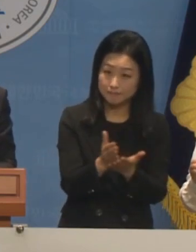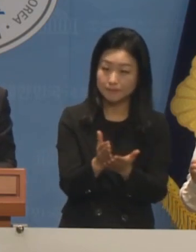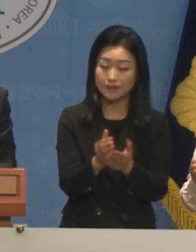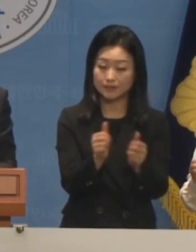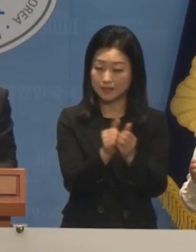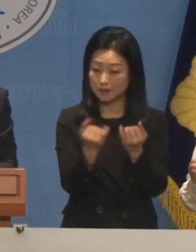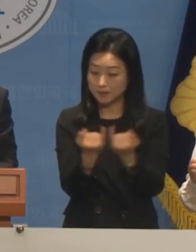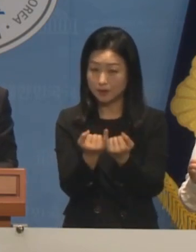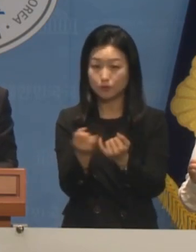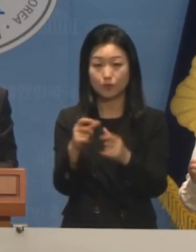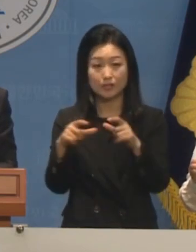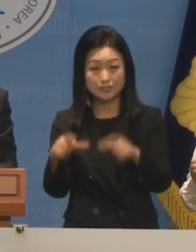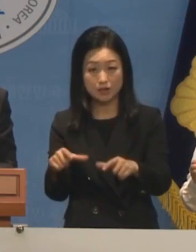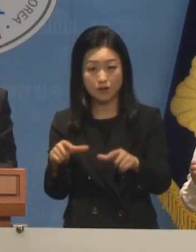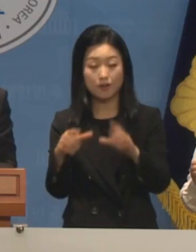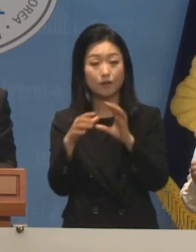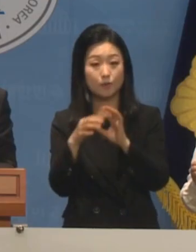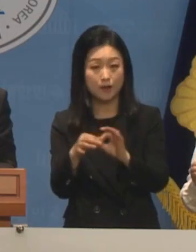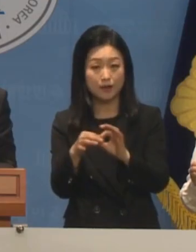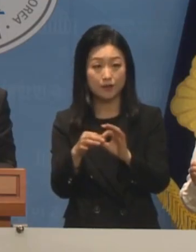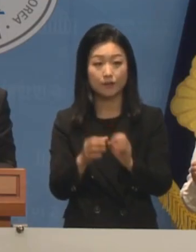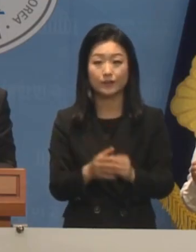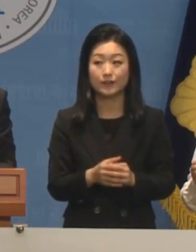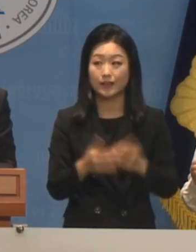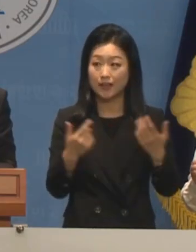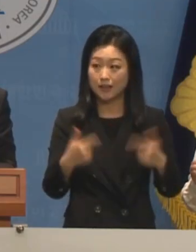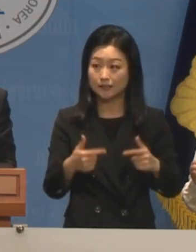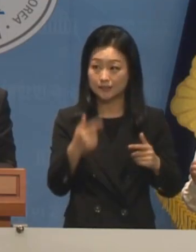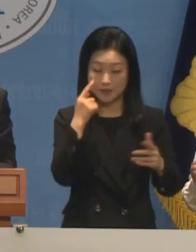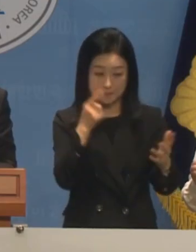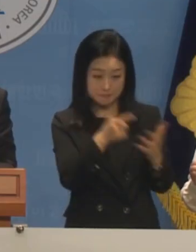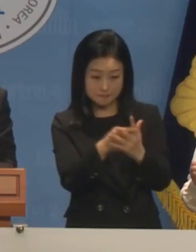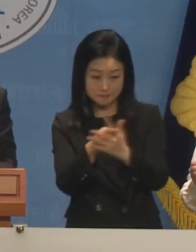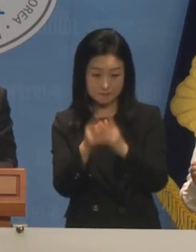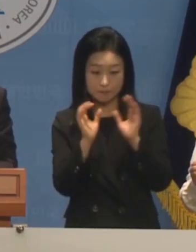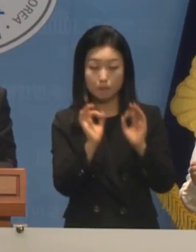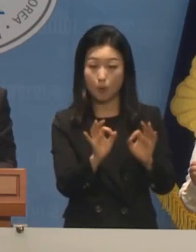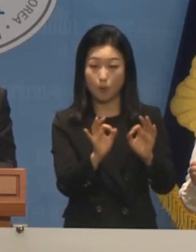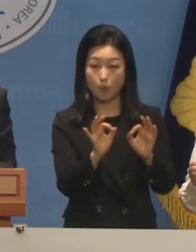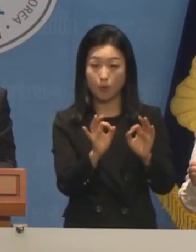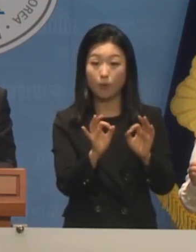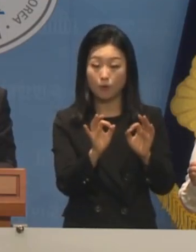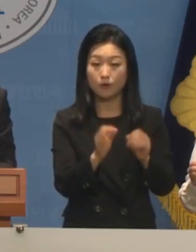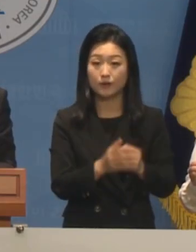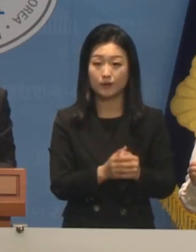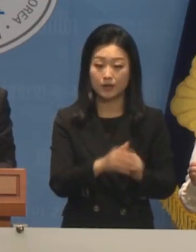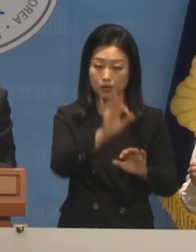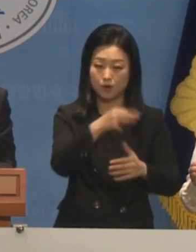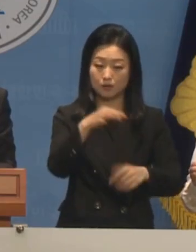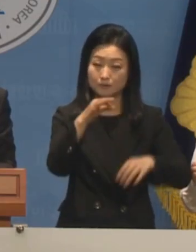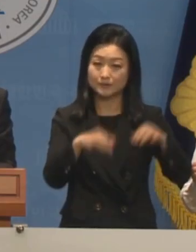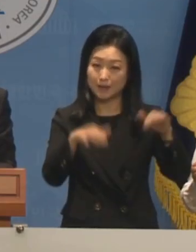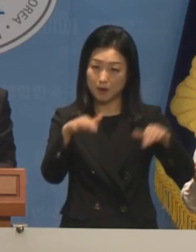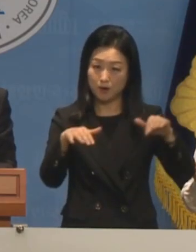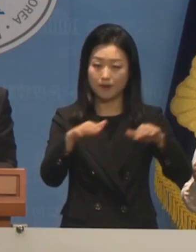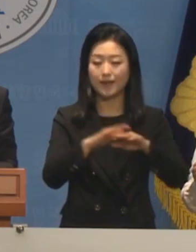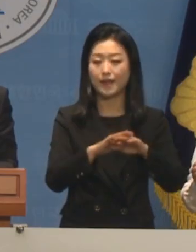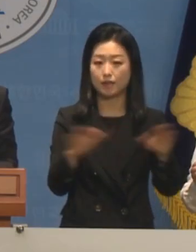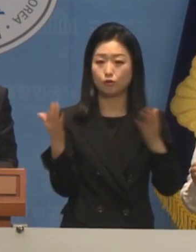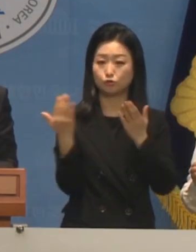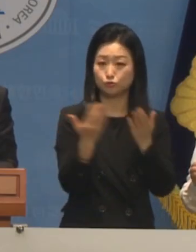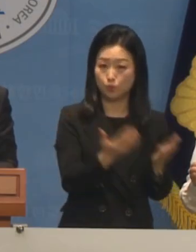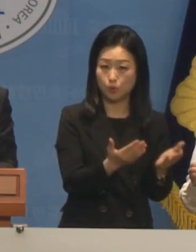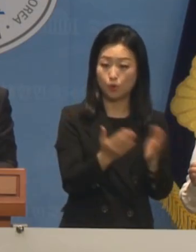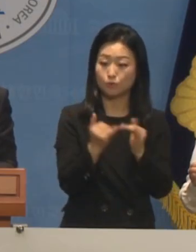지역별 보건 의력 정기적인 실 실태 조사를 통해 직종간 임금 격차를 해소하고